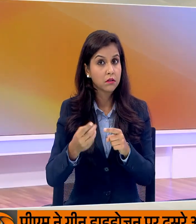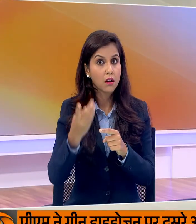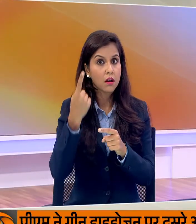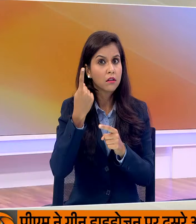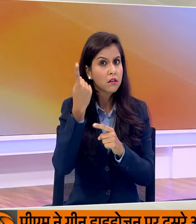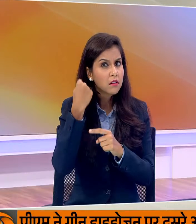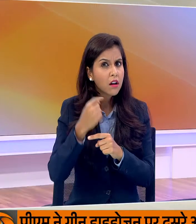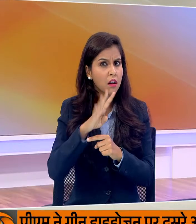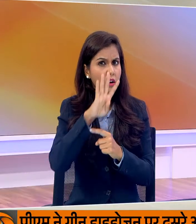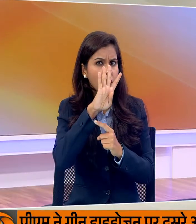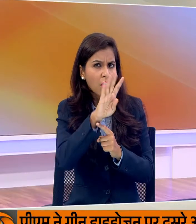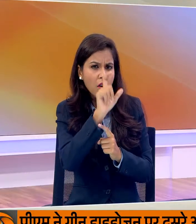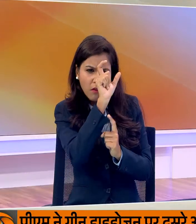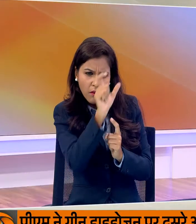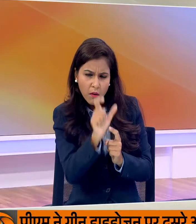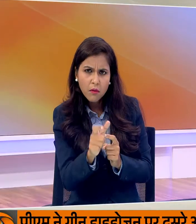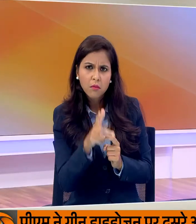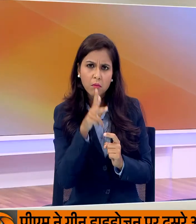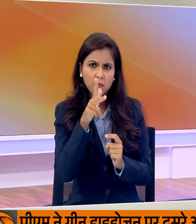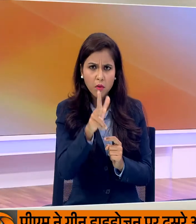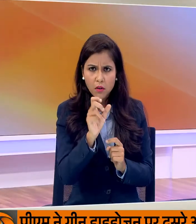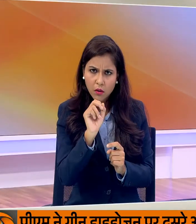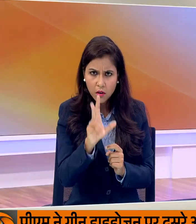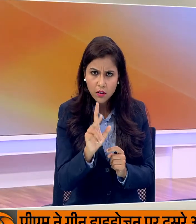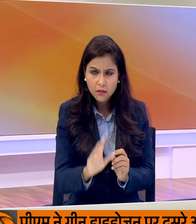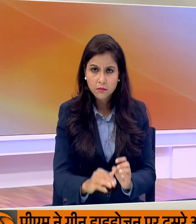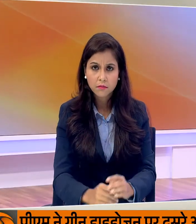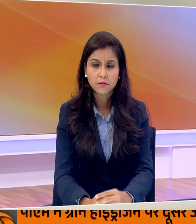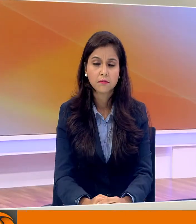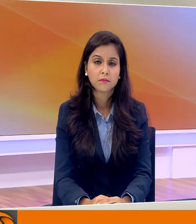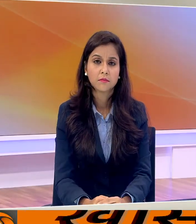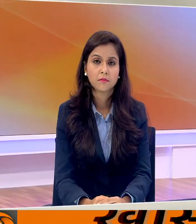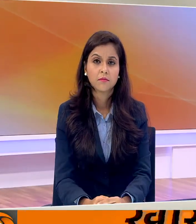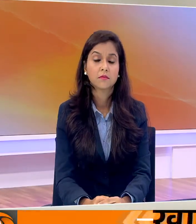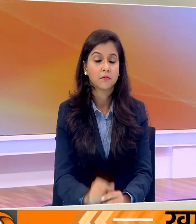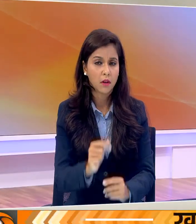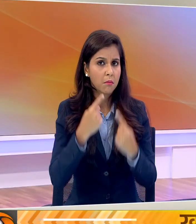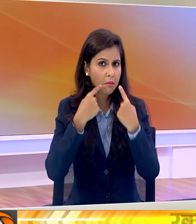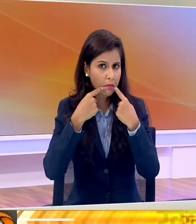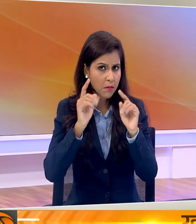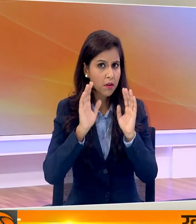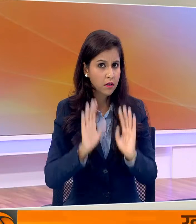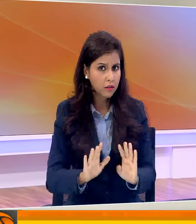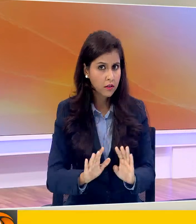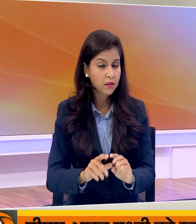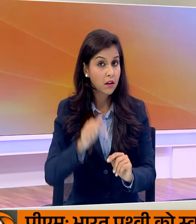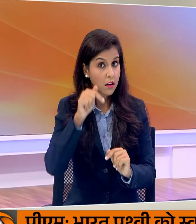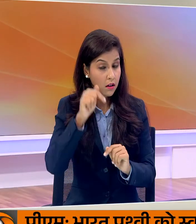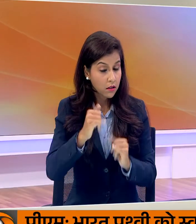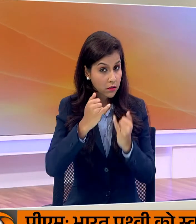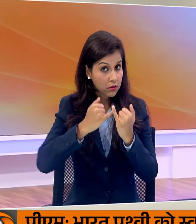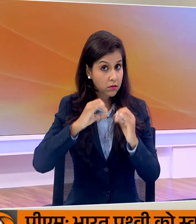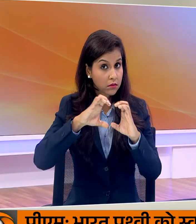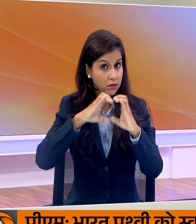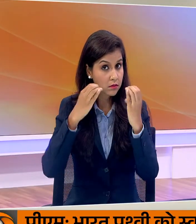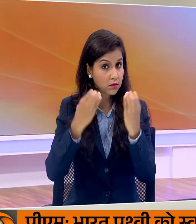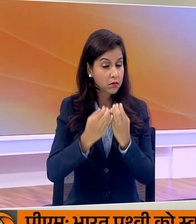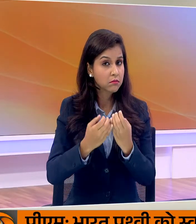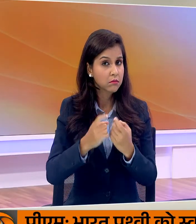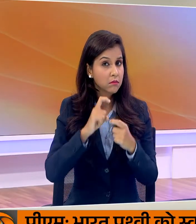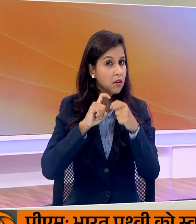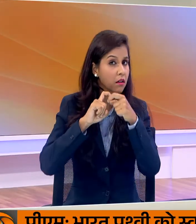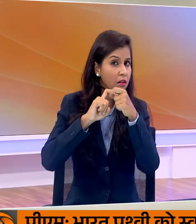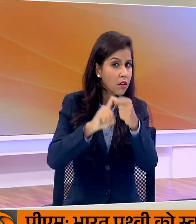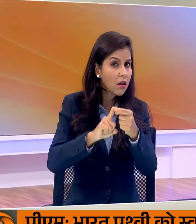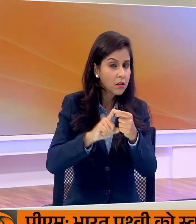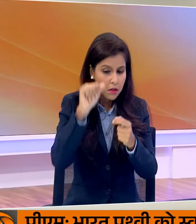बोले हो, 4 अच्छे वाक्य? आप सारे लोग हैं, मैं आपसे पूछना चाहता हूं, बताइए। आप इल्हान उमर से मिलते हैं, मैं पूछना चाहता हूं भारत के